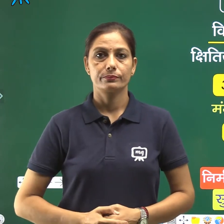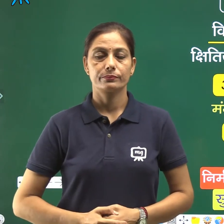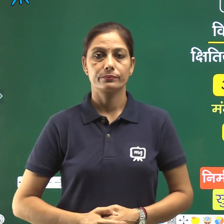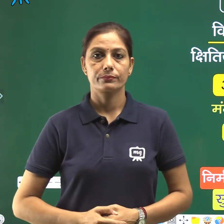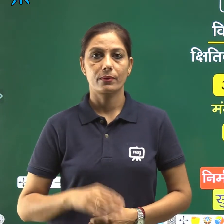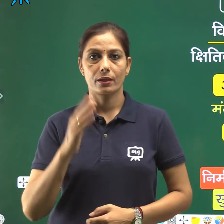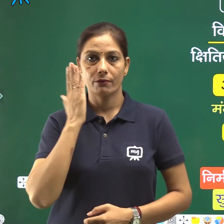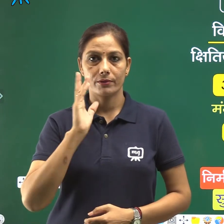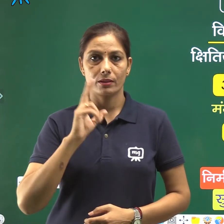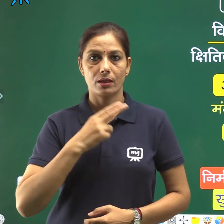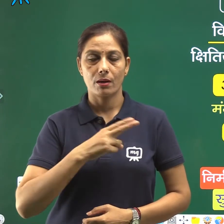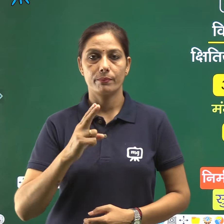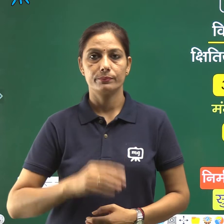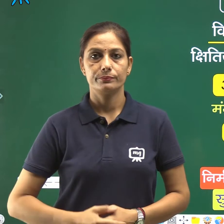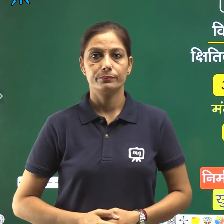कविता का नाम